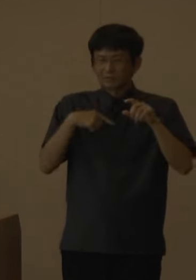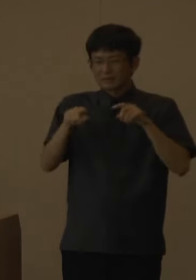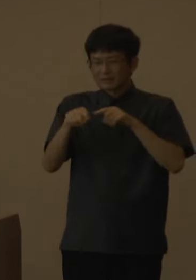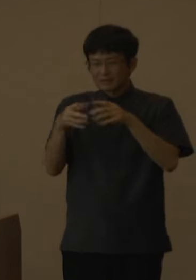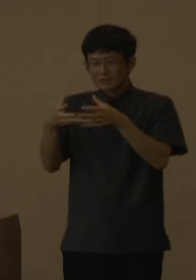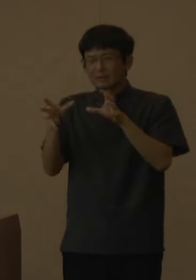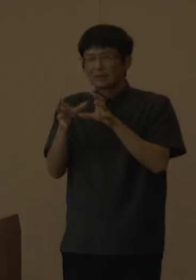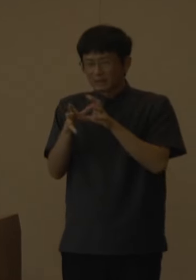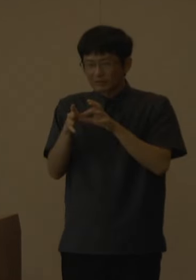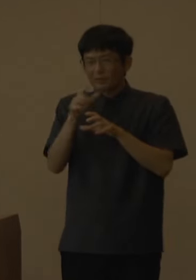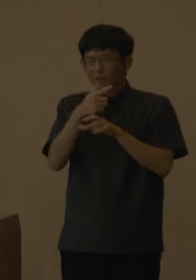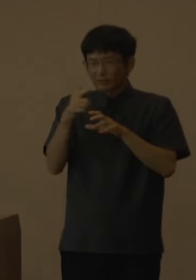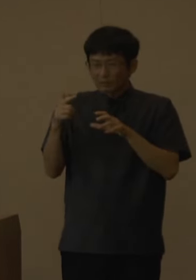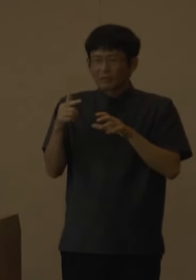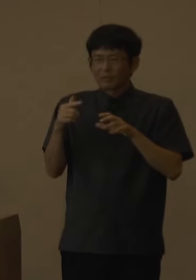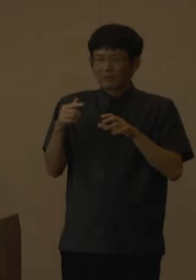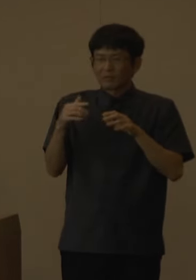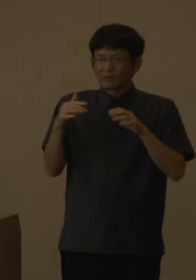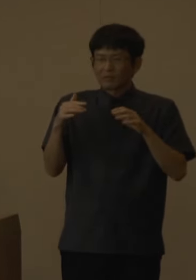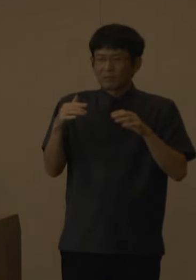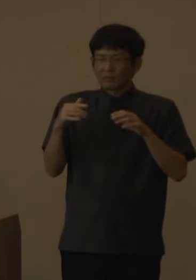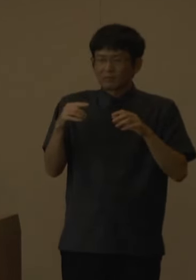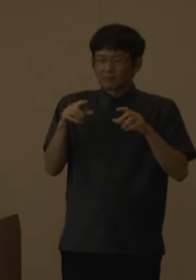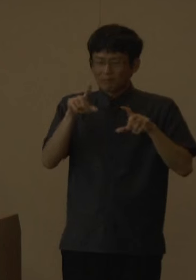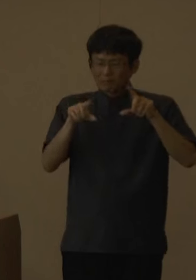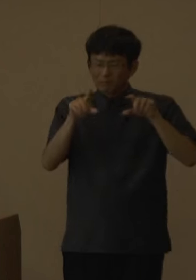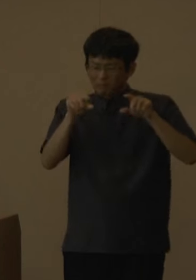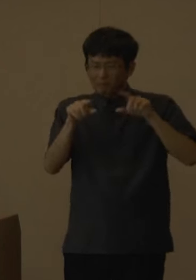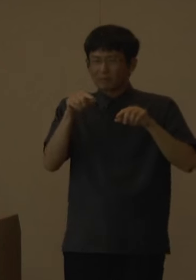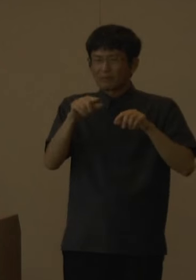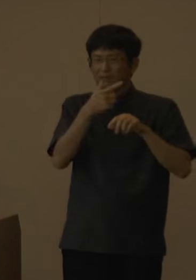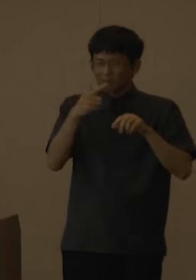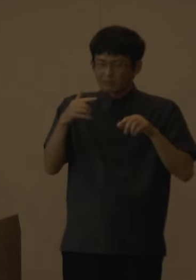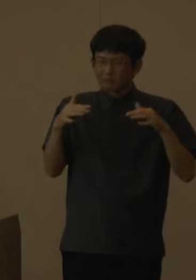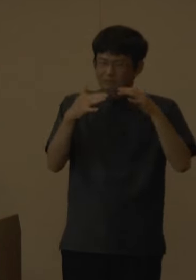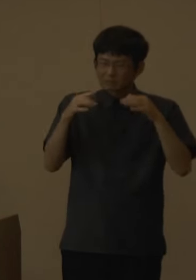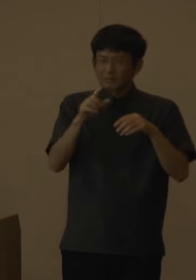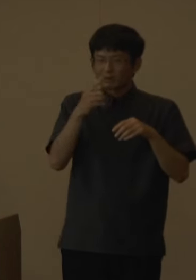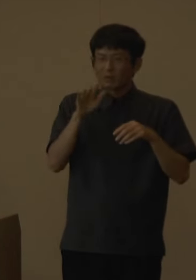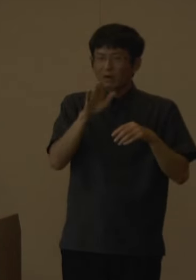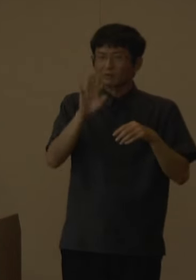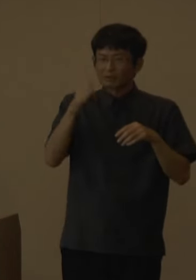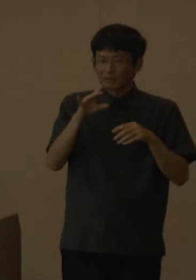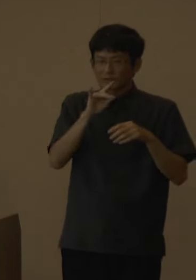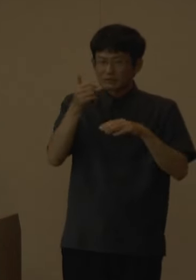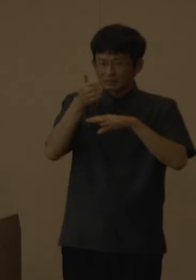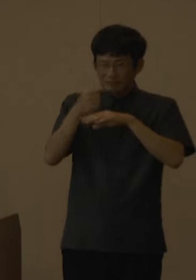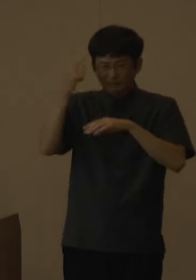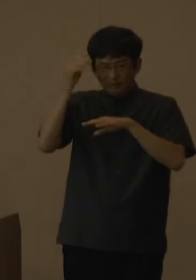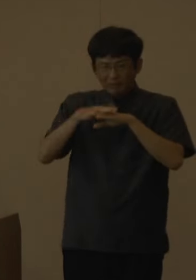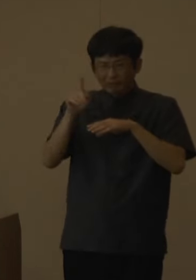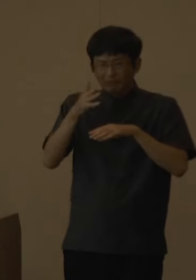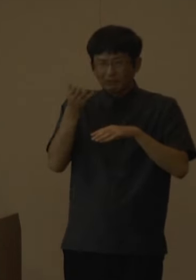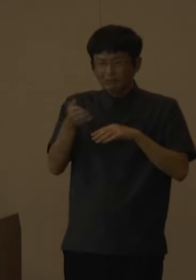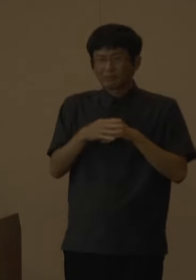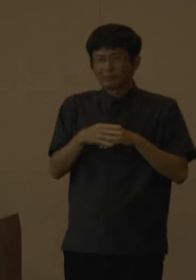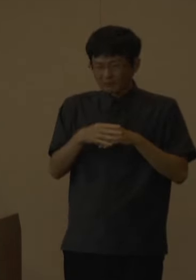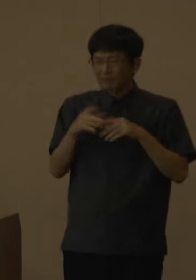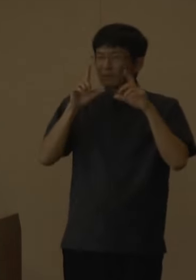論不足を指摘する声も業界などにはございますが、知事はどのようにお考えかお願いします。 はい、